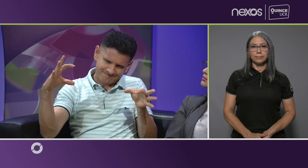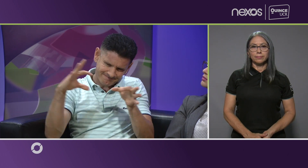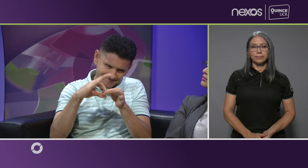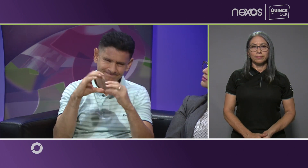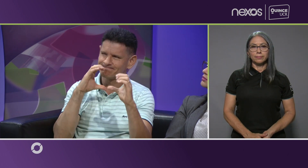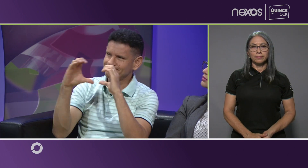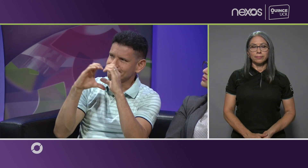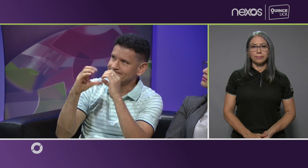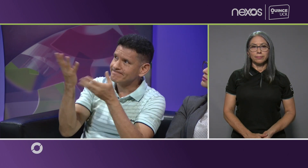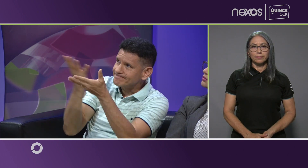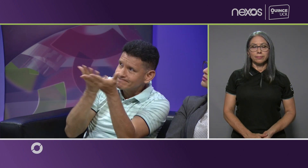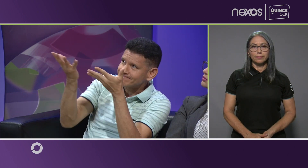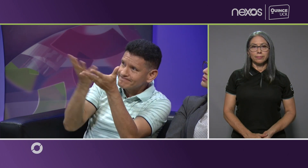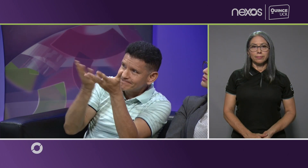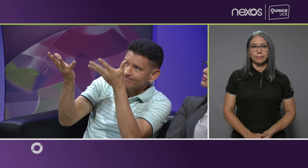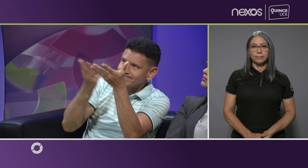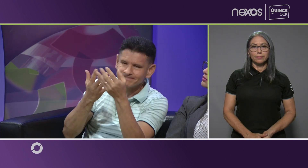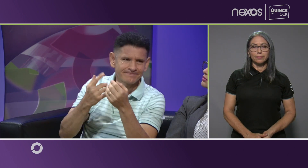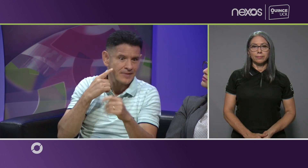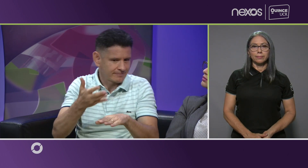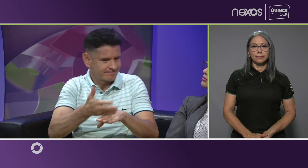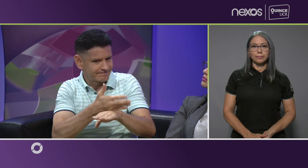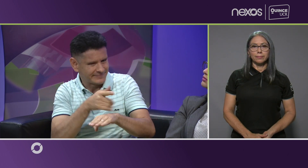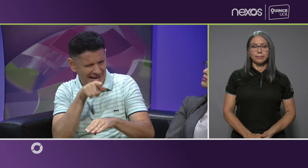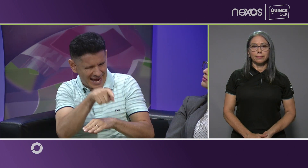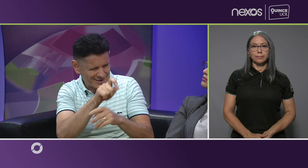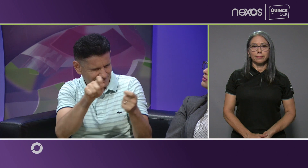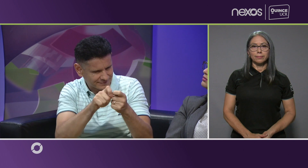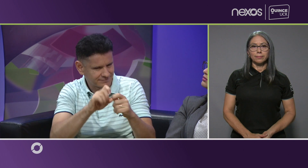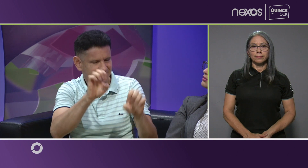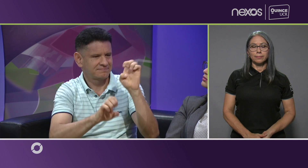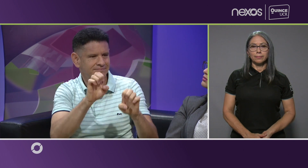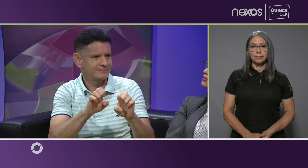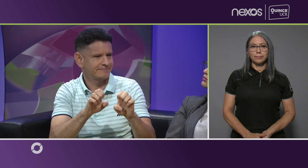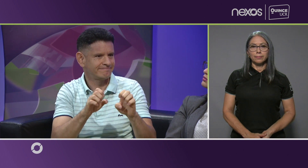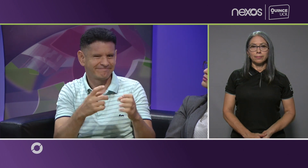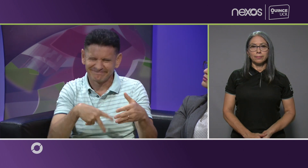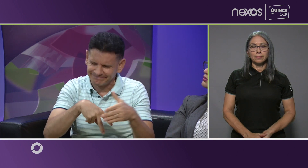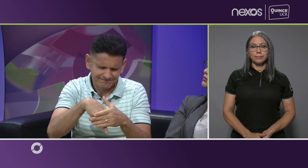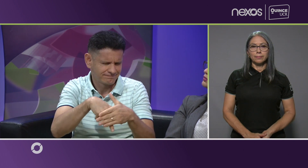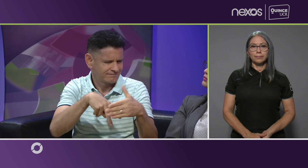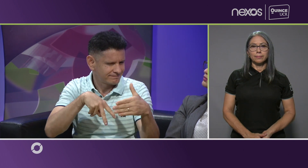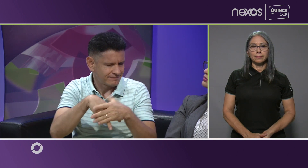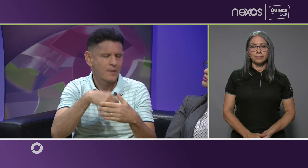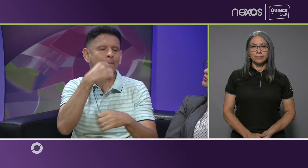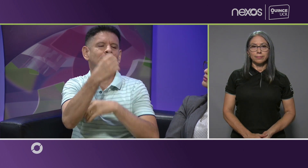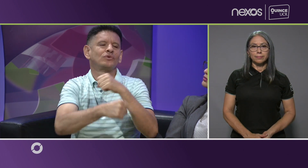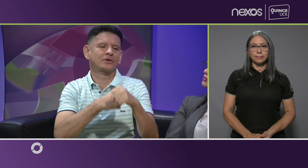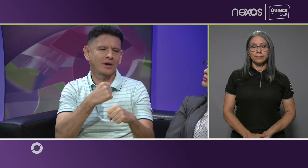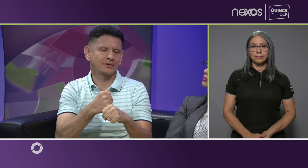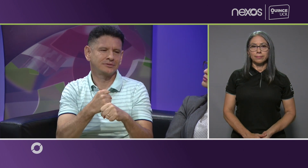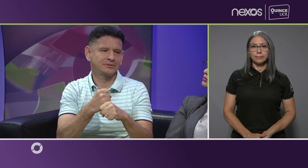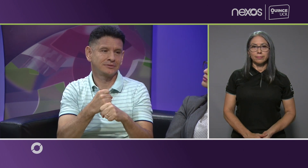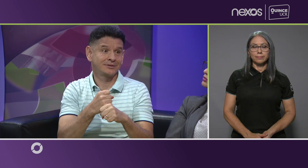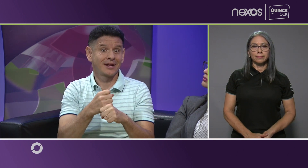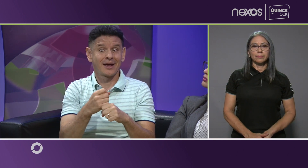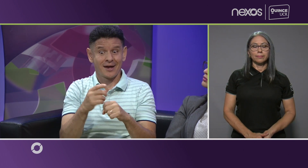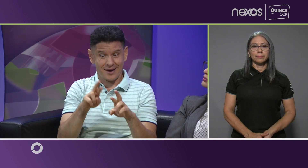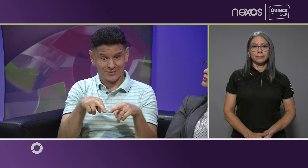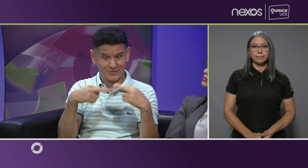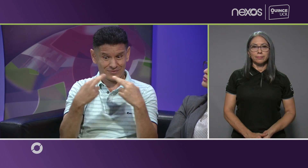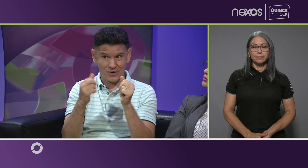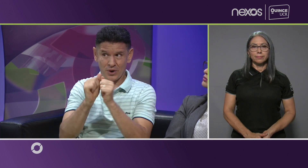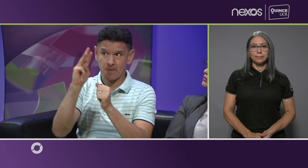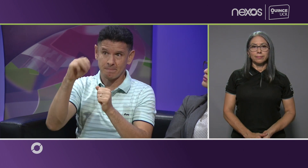sí, hemos empezado con ellos a comunicarnos con respecto a la evaluación correcta, porque la forma de evaluación común no es la que